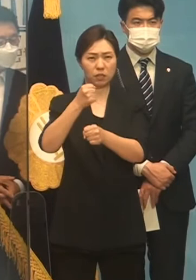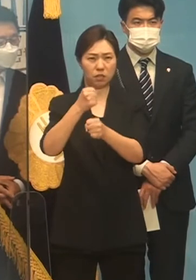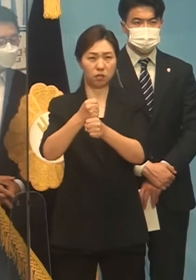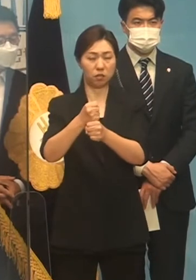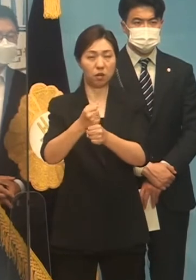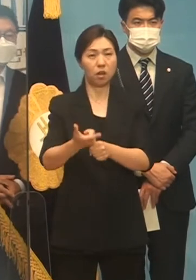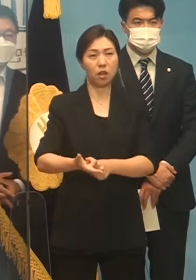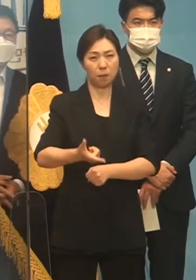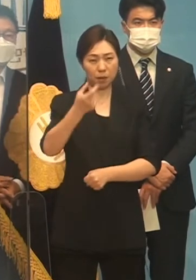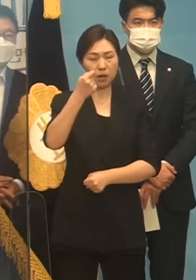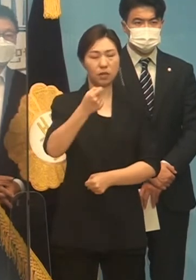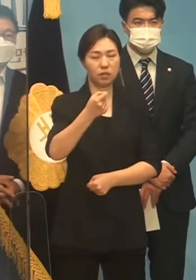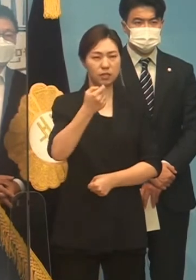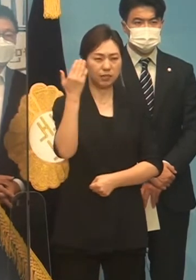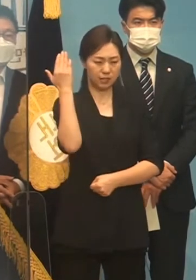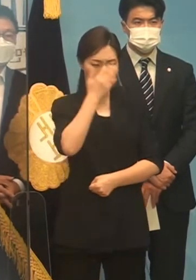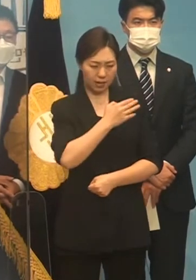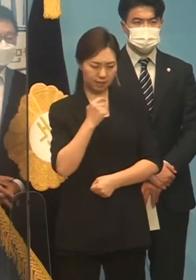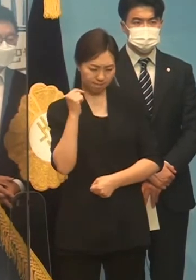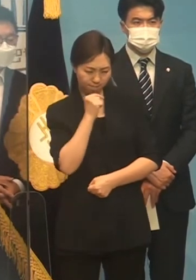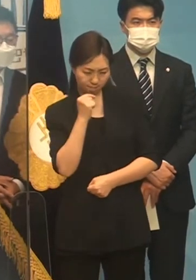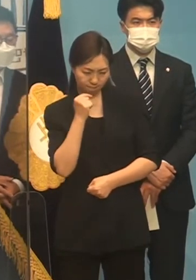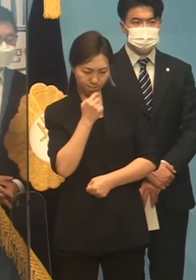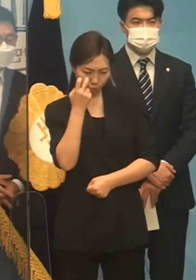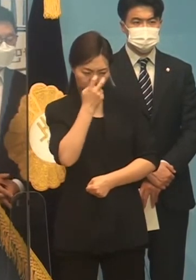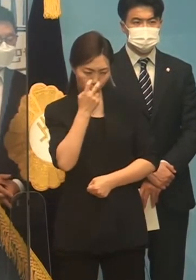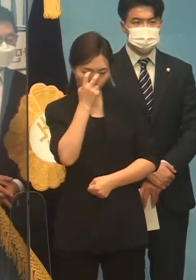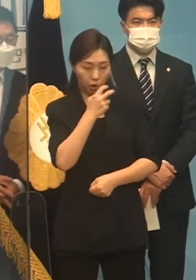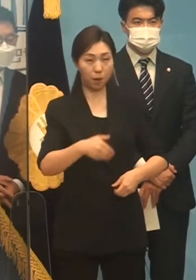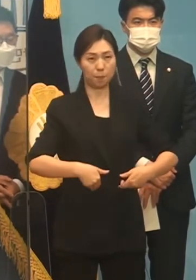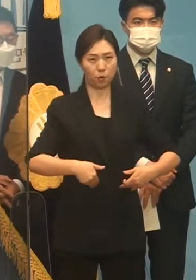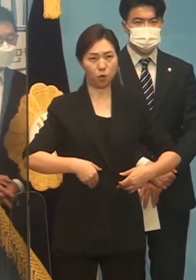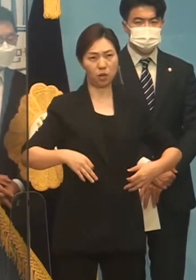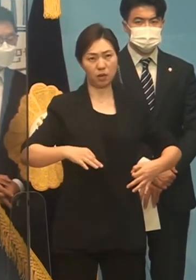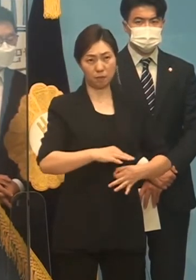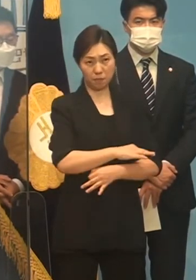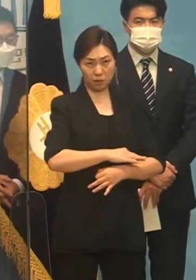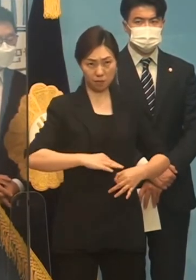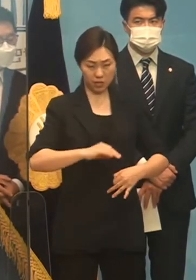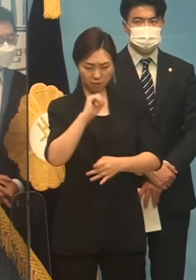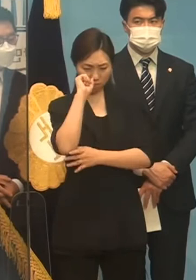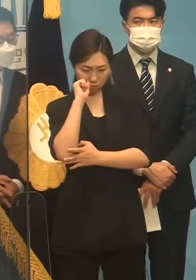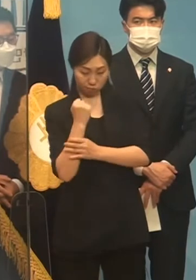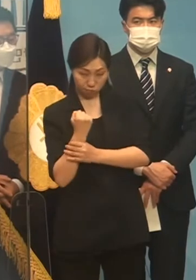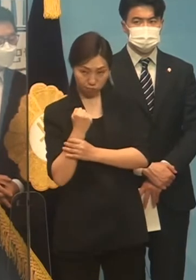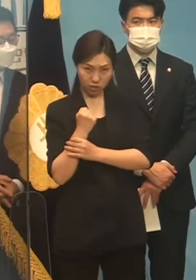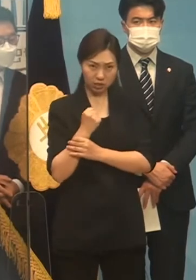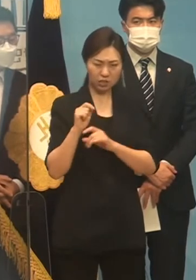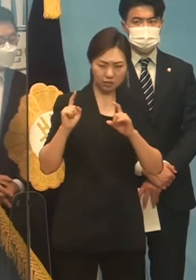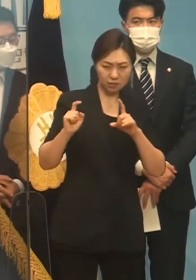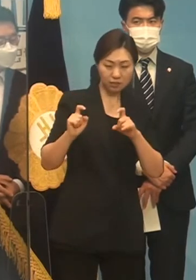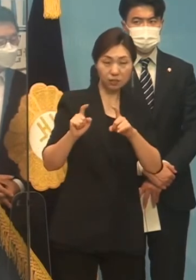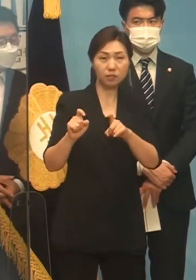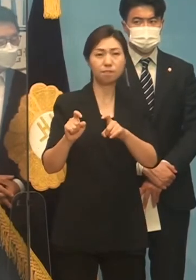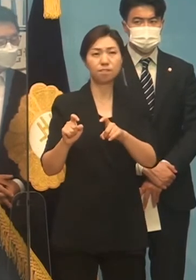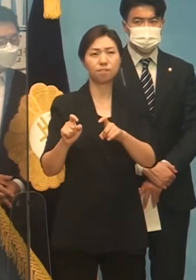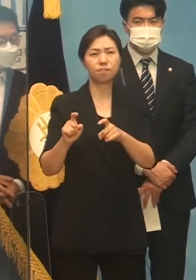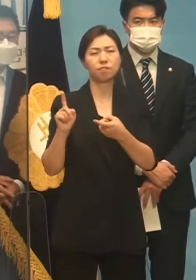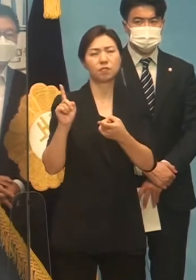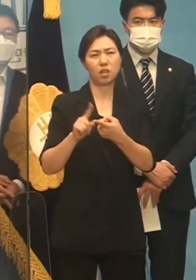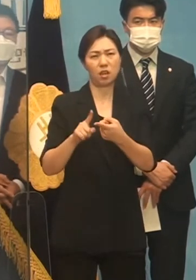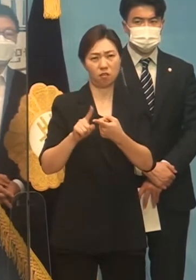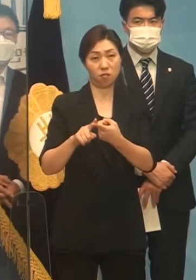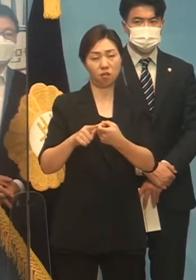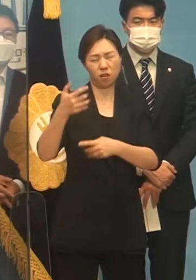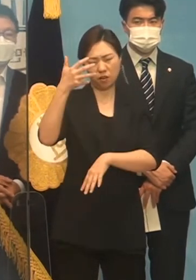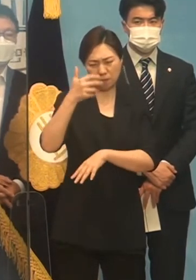의구심을 깨끗하게 해소해야 합니다. 부패와 비리로 의심받는 지점들은